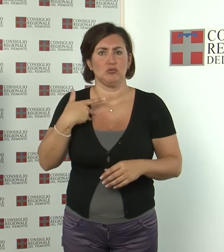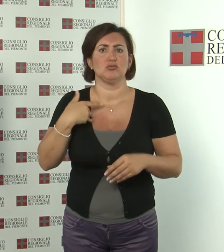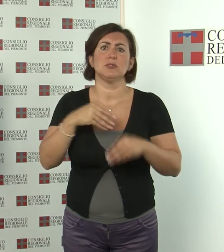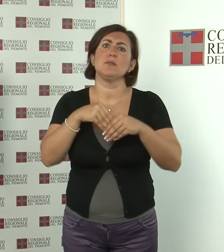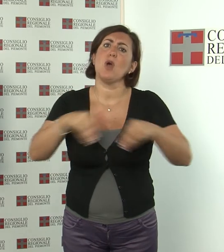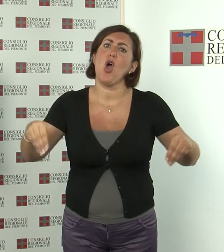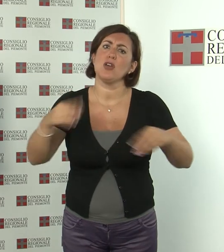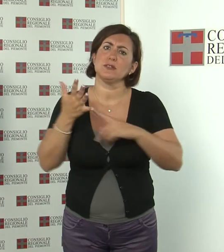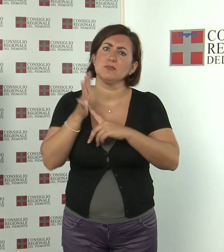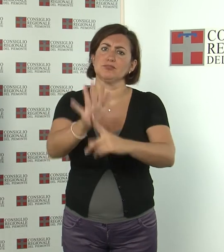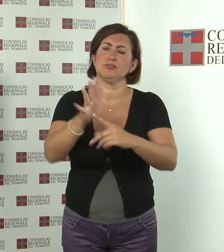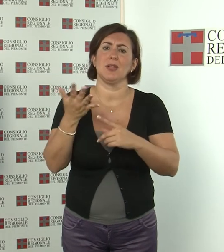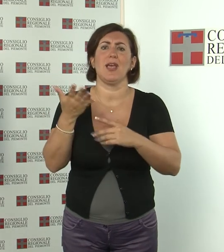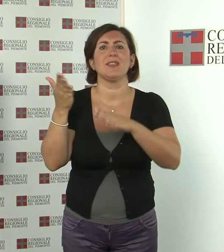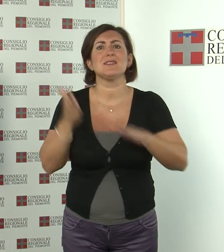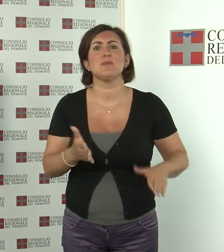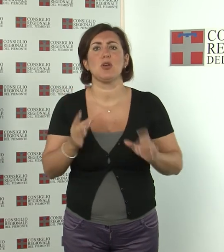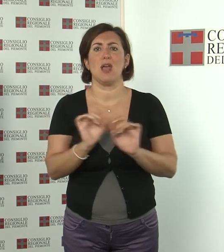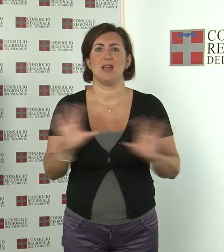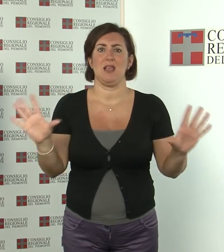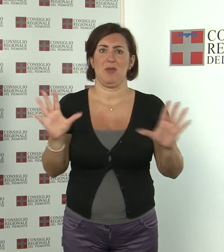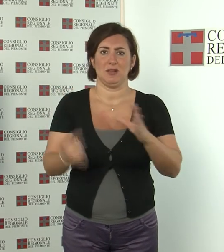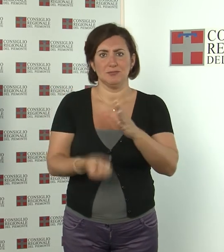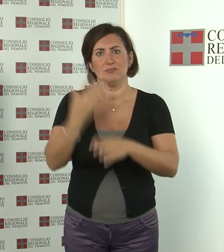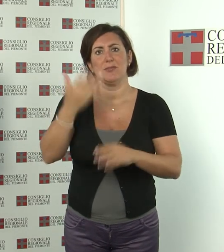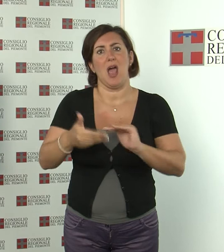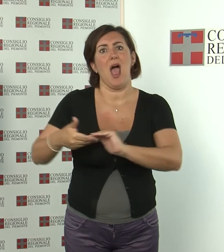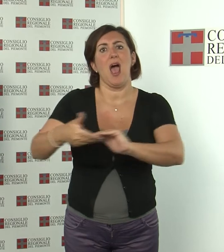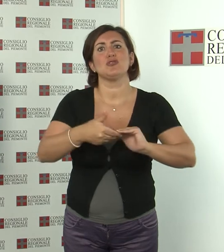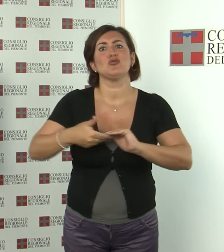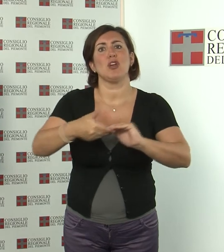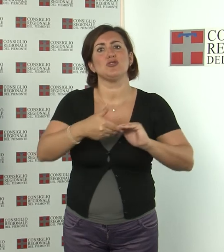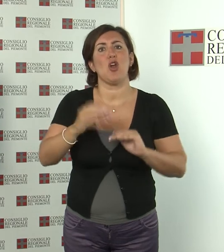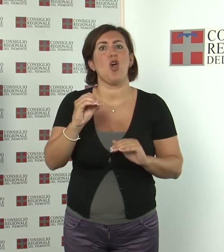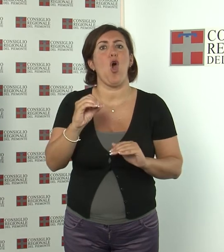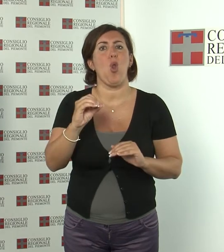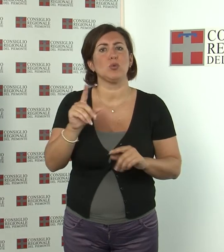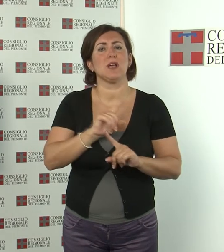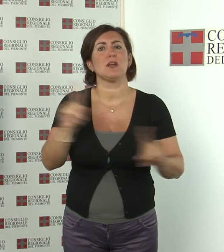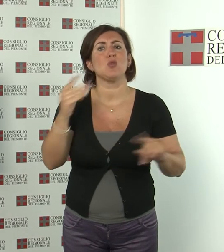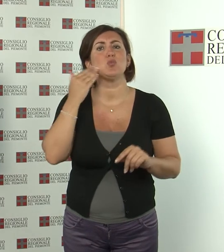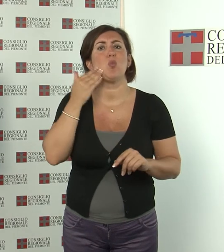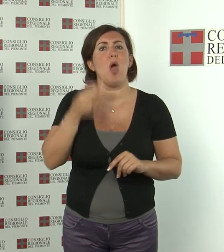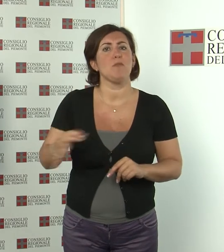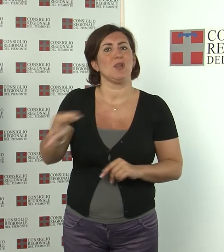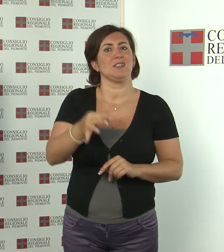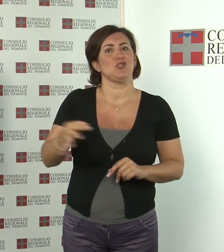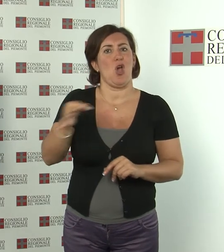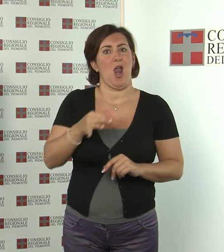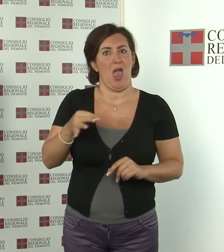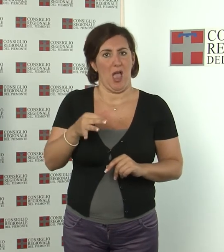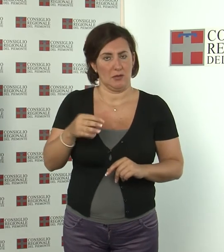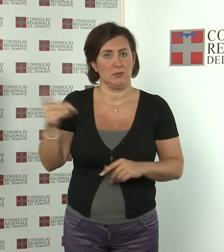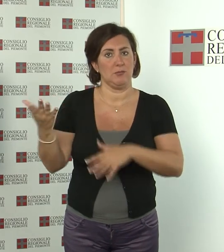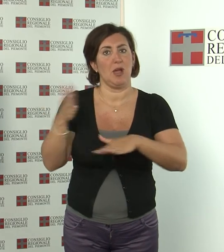testimonianze di libertà realizzata dall'Associazione Onlus nessun uomo e un'isola patrocinata dalla comitato Resistenza